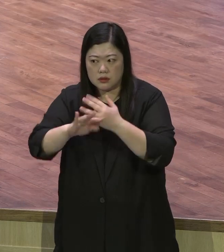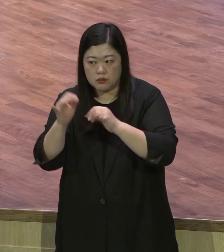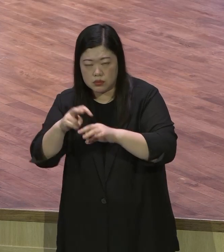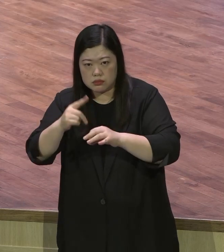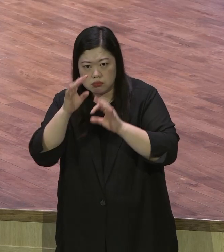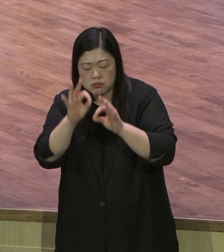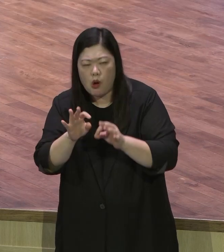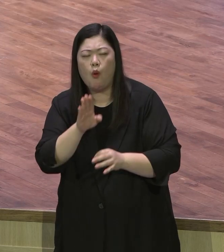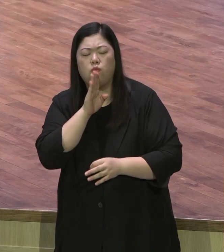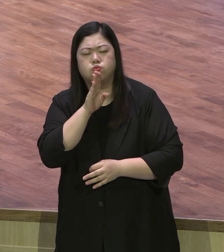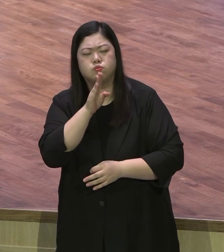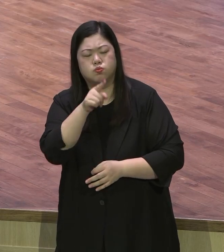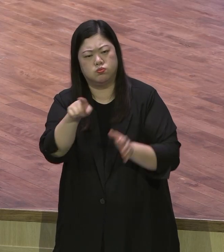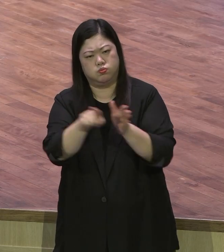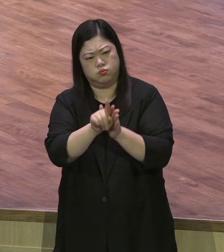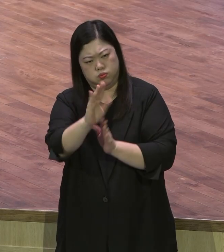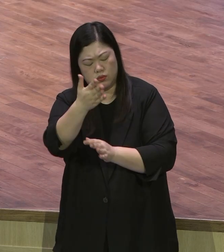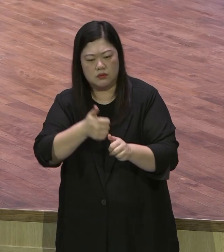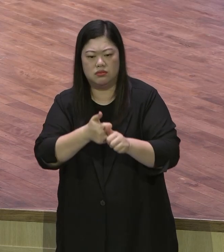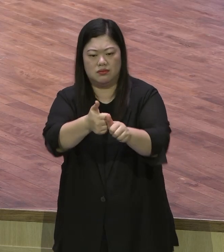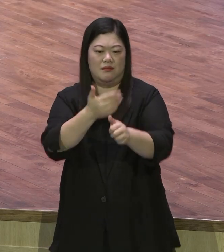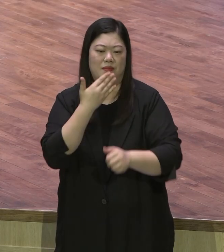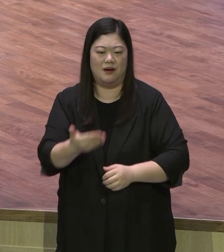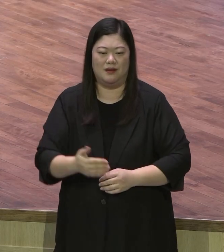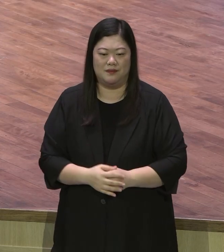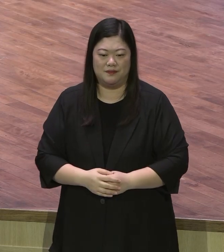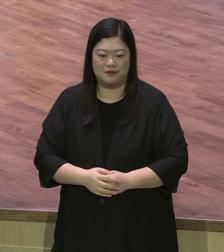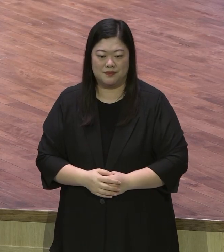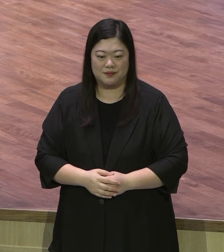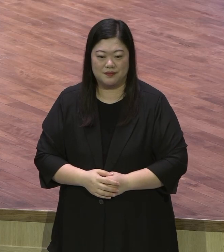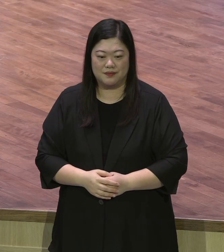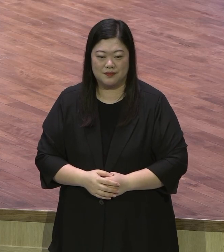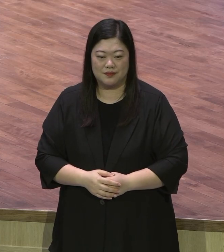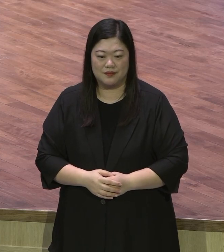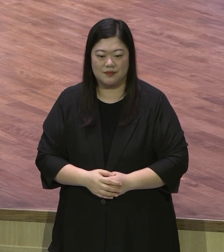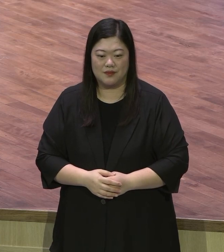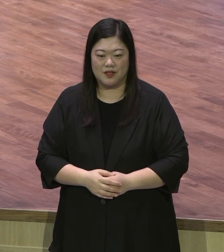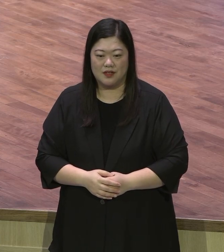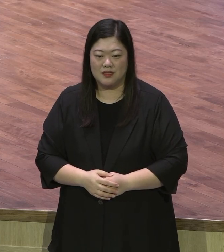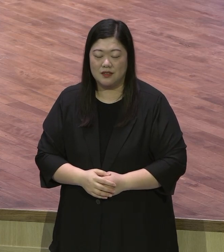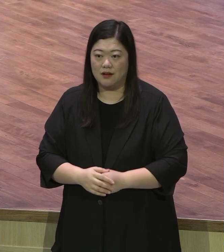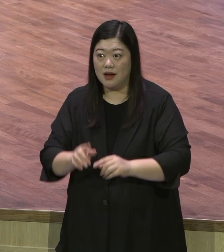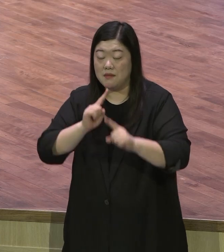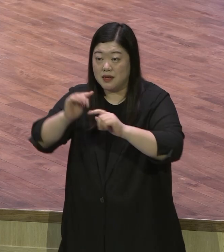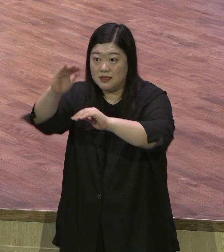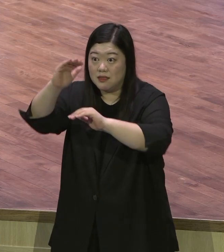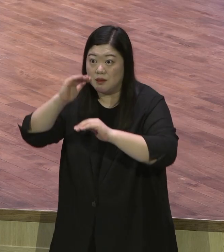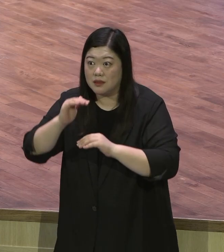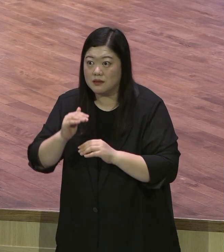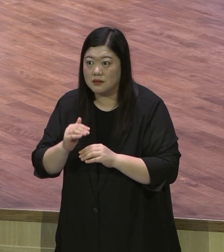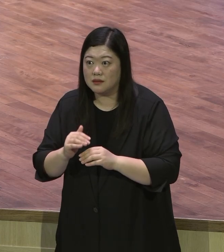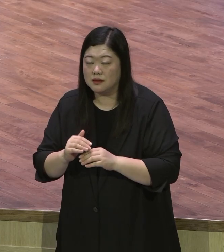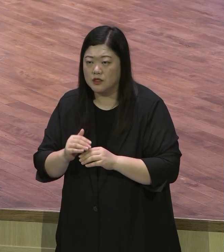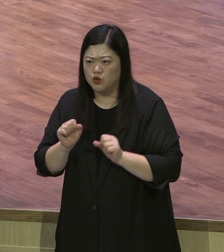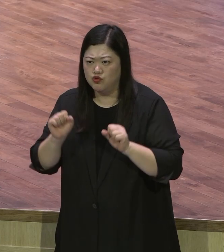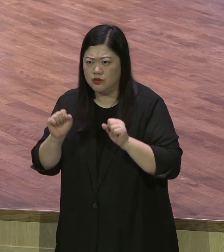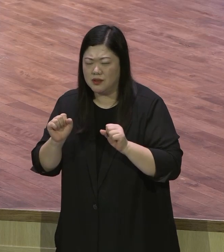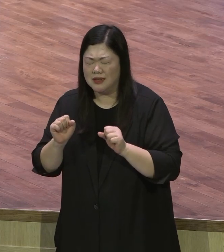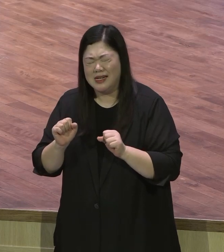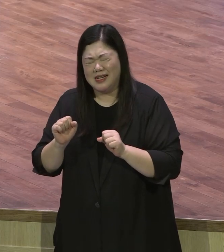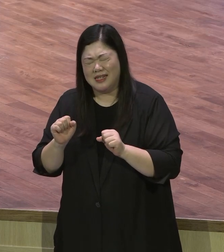갱신하잖아요. 그러니까 영적인 부분을 메시지를 받으면 아멘 하면서 막 해요. 결단하고